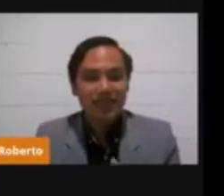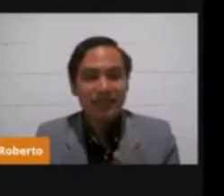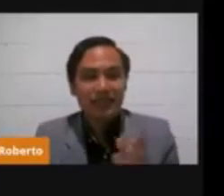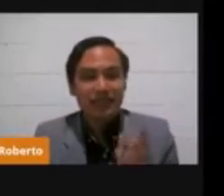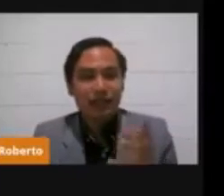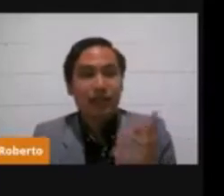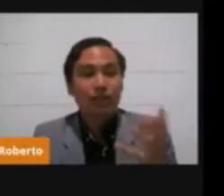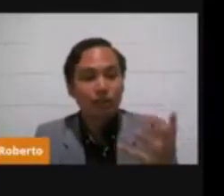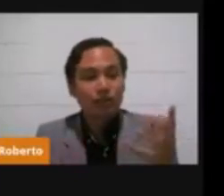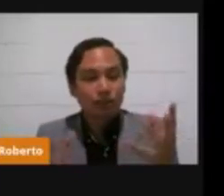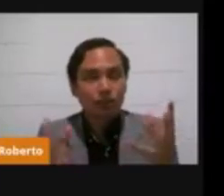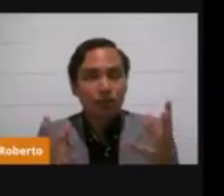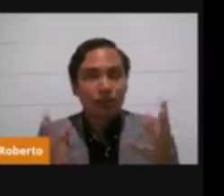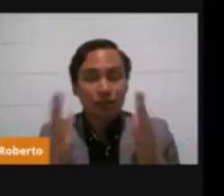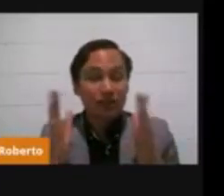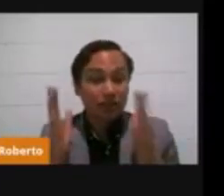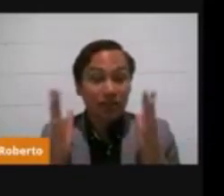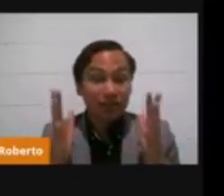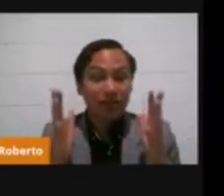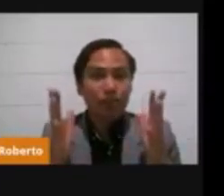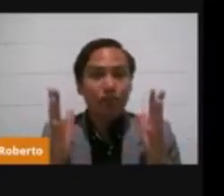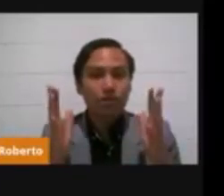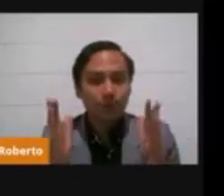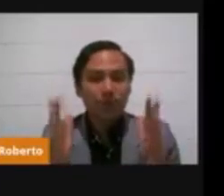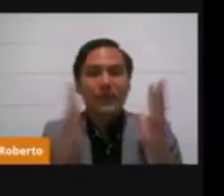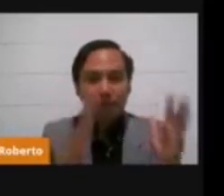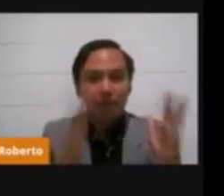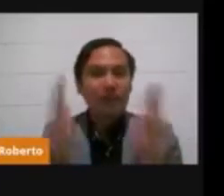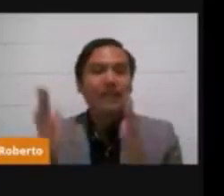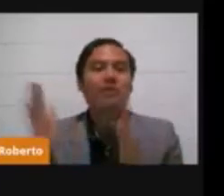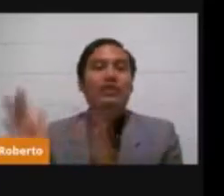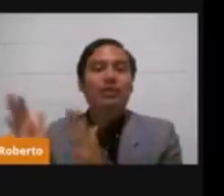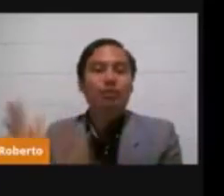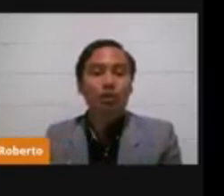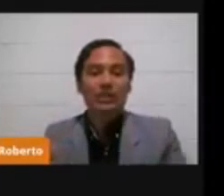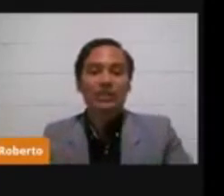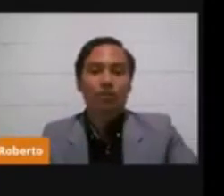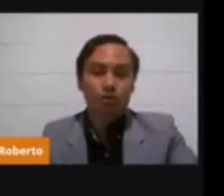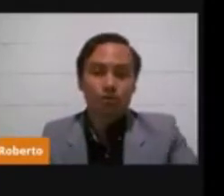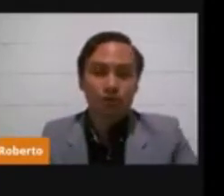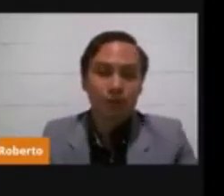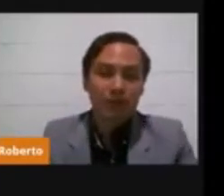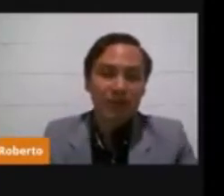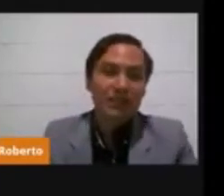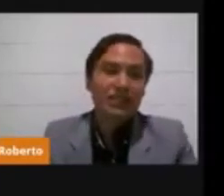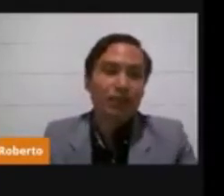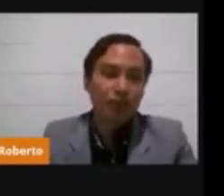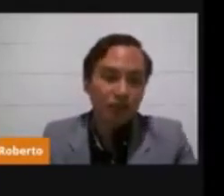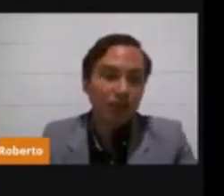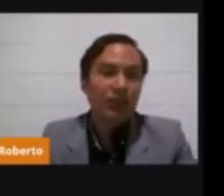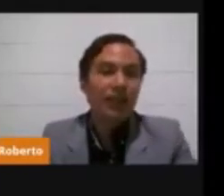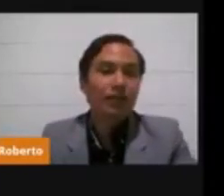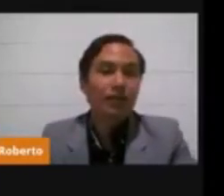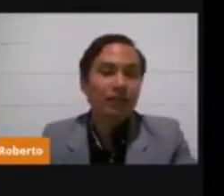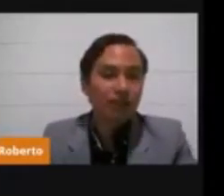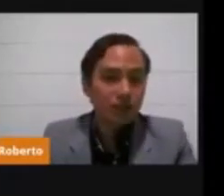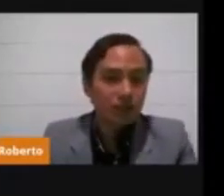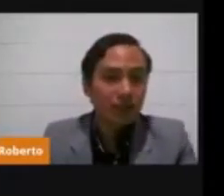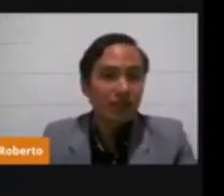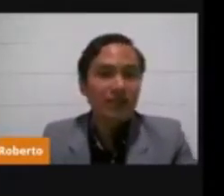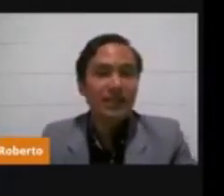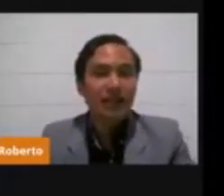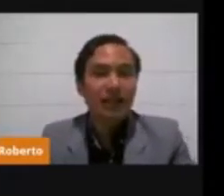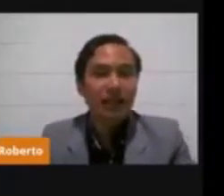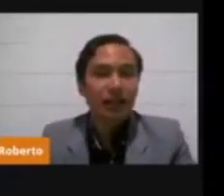lo que hacen cuando estamos hablando de inclusión, estamos hablando de todos estos grupos, es decir, pueblos originarios, personas